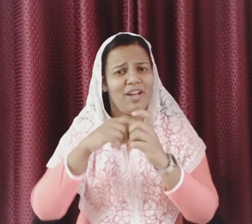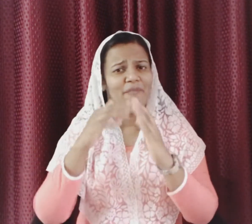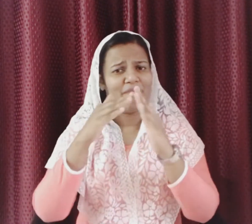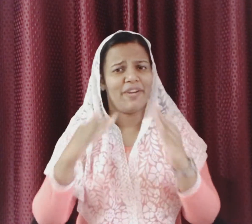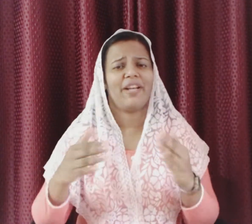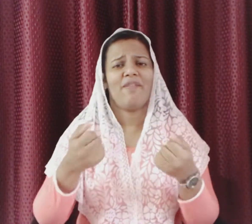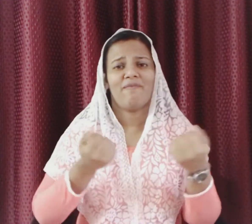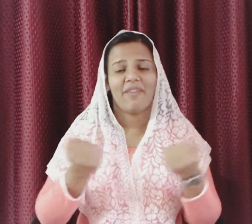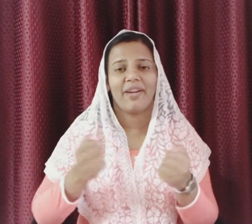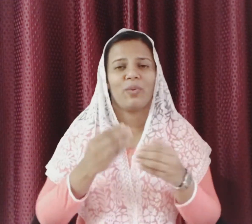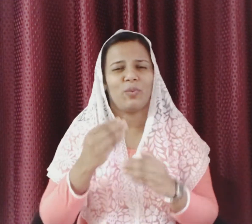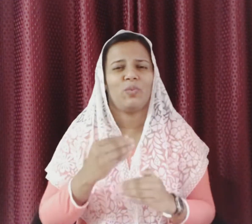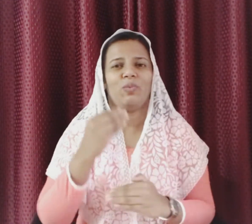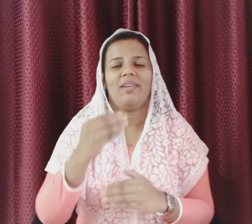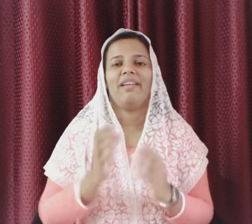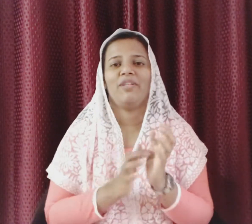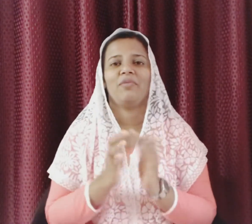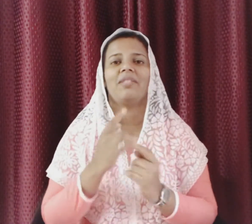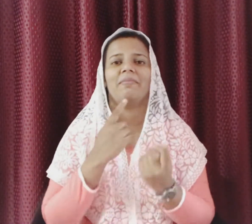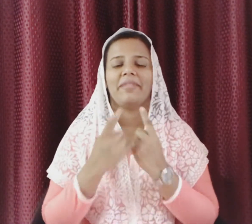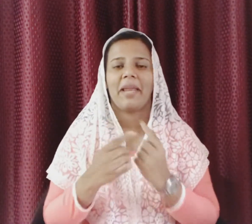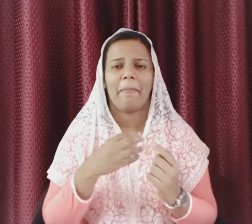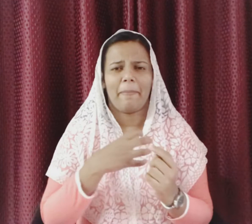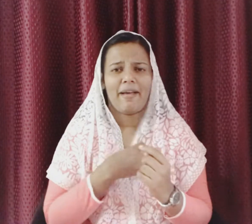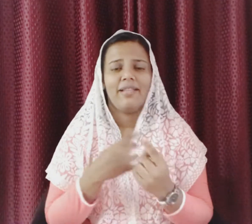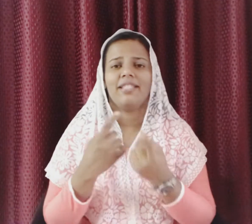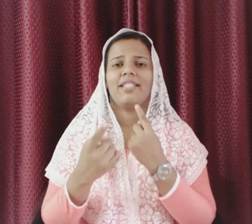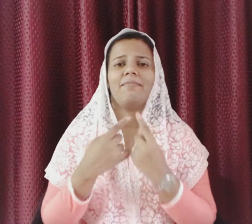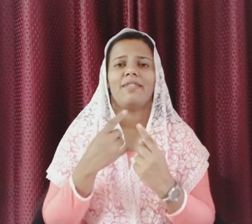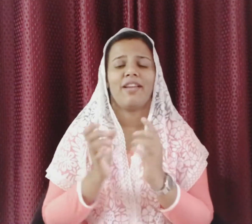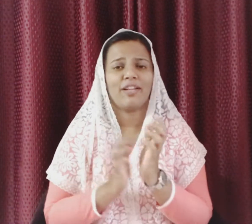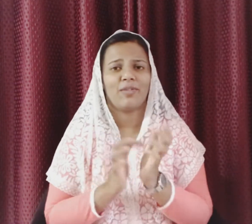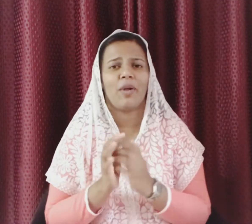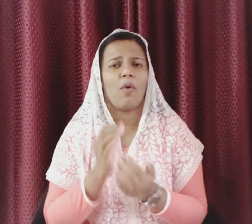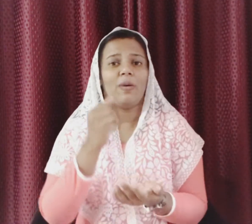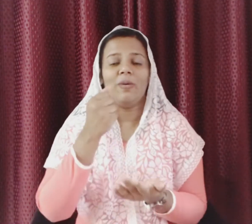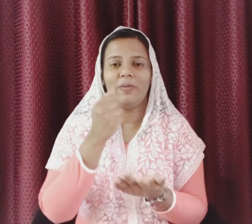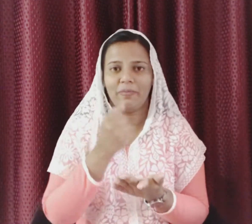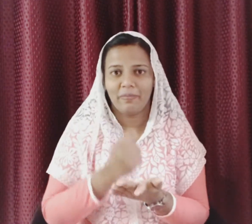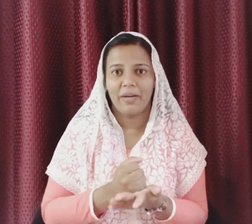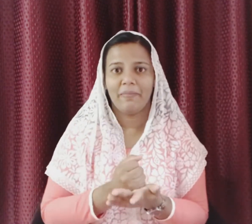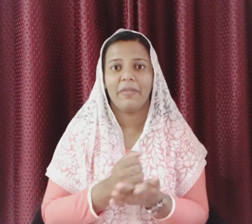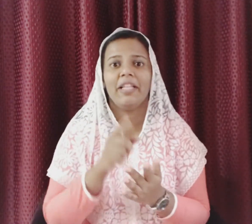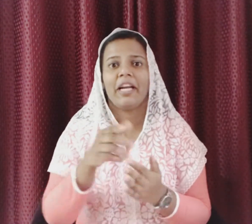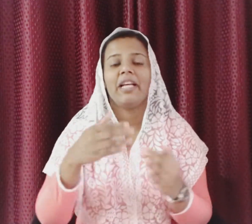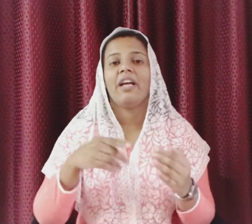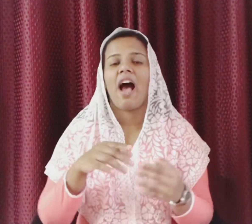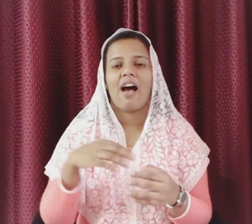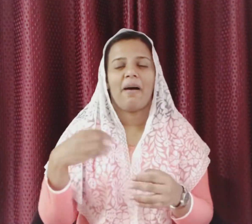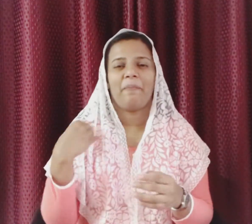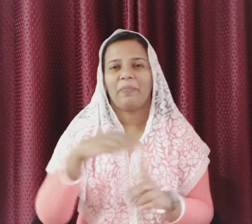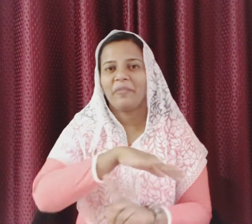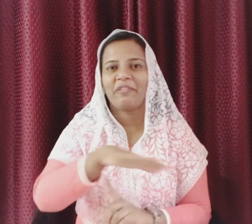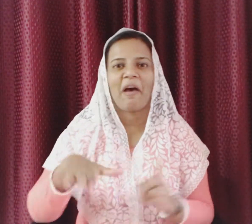വീട്ടിലിരിക്കുമ്പോഴും ഒക്കെ കർത്താവിനോട് സംസാരിച്ചു കൊണ്ടിരിക്കുക. മനസ്സുകൊണ്ട് കർത്താവിനോട് സംസാരിക്കുക. നിശ്ചയമായിട്ടും നിങ്ങളുടെ സ്ഥിതി മാറുക തന്നെ ചെയ്യും. കാരണം